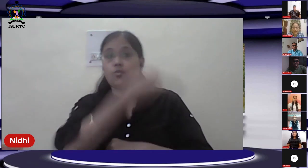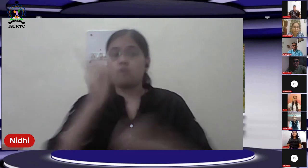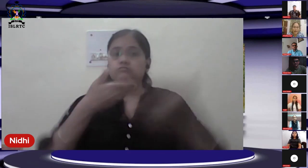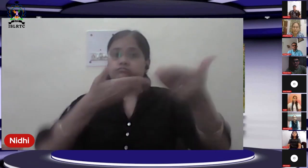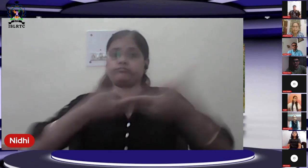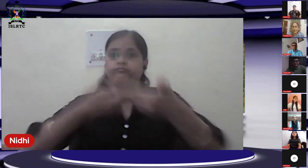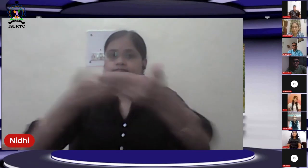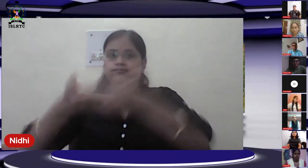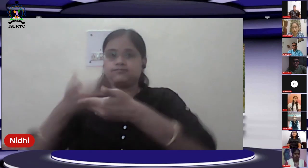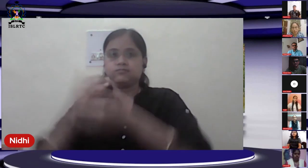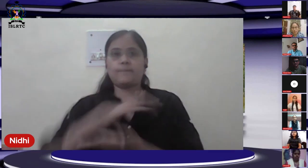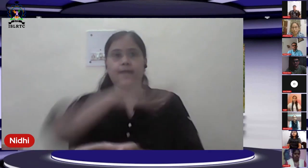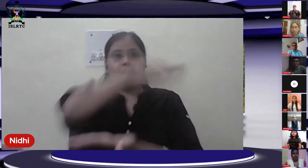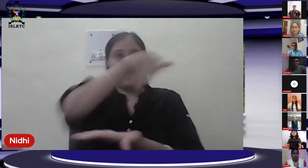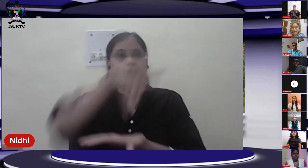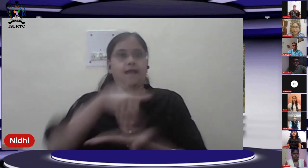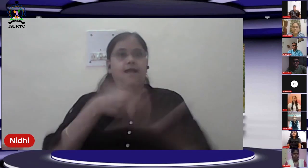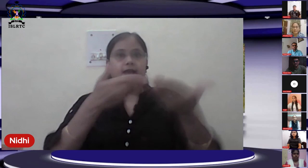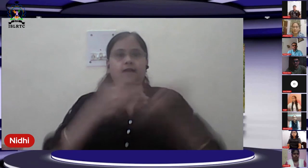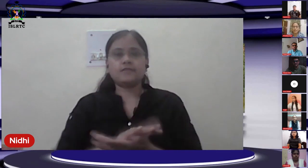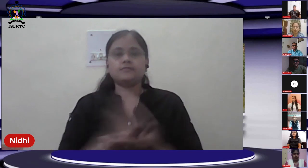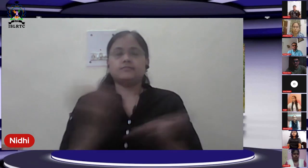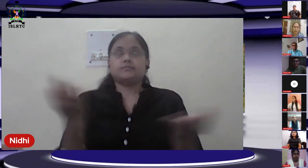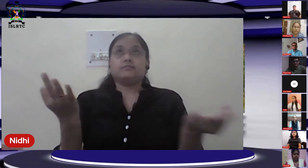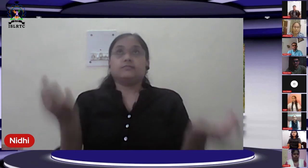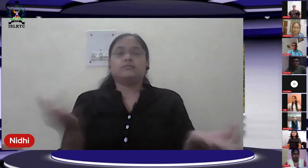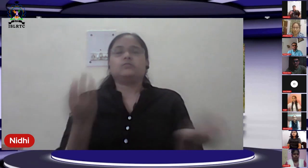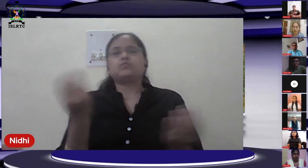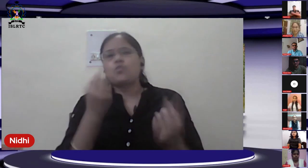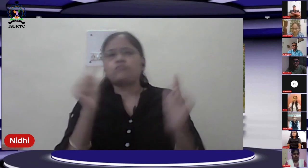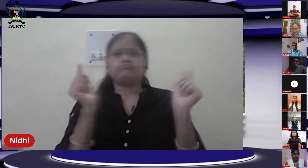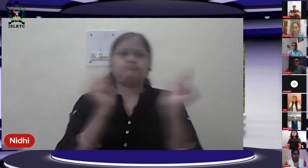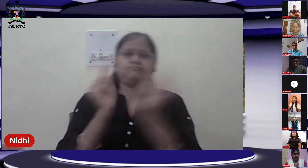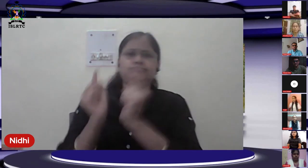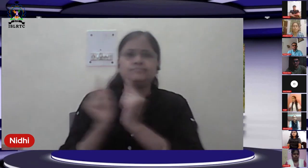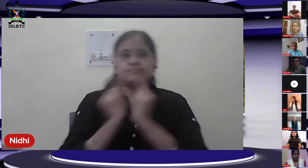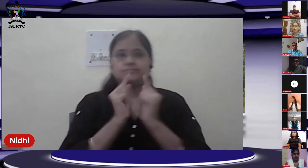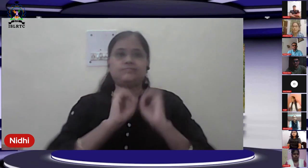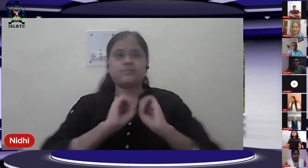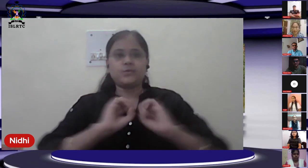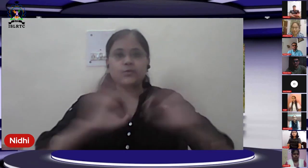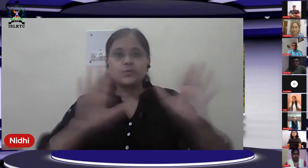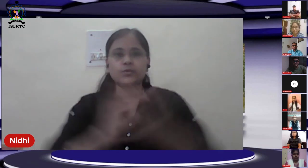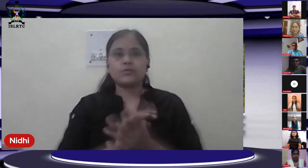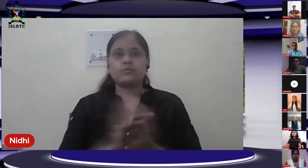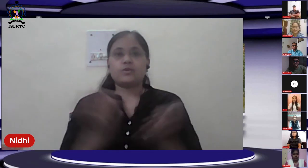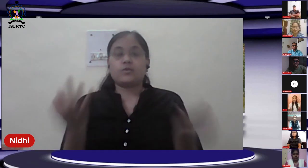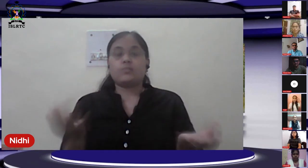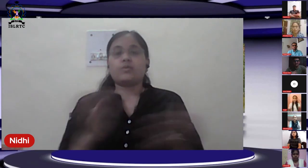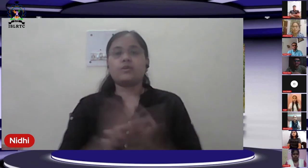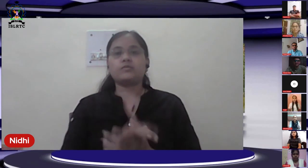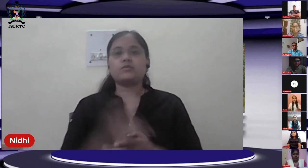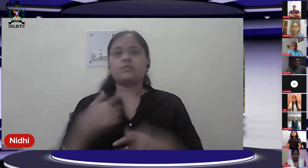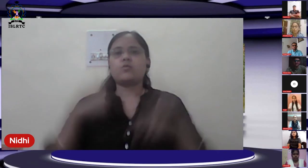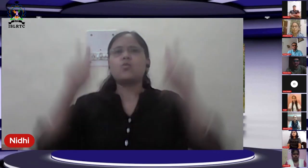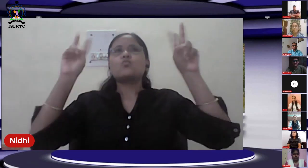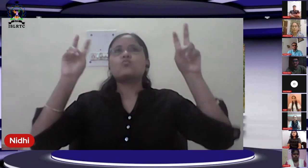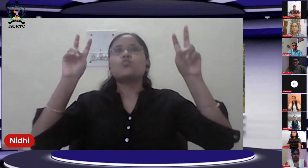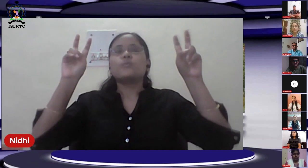के बारे में मैं थोड़ा बहुत आपको बता रही थी कि योगा आजकल जो स्लोगन चल रहा है, हम सभी जानते हैं उस स्लोगन को, योगा